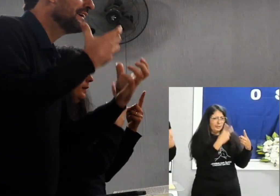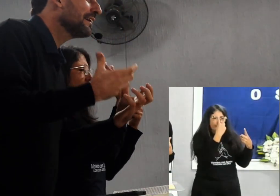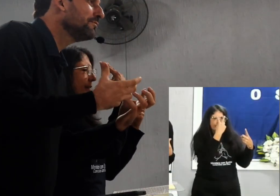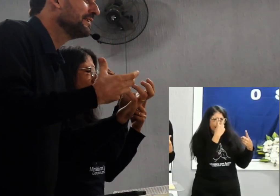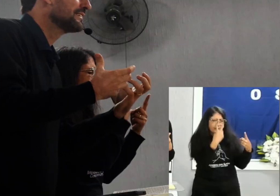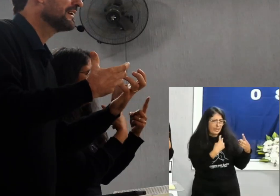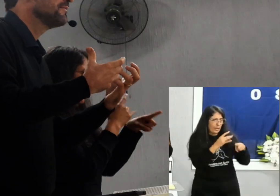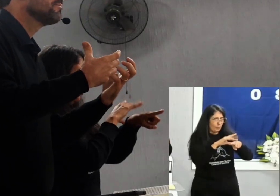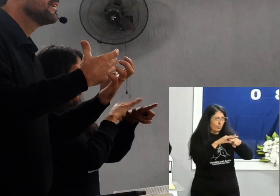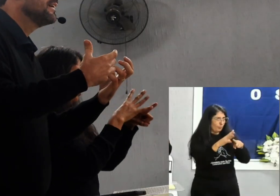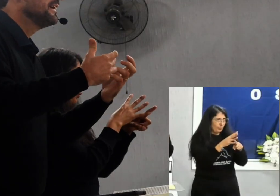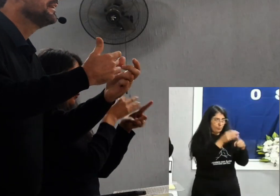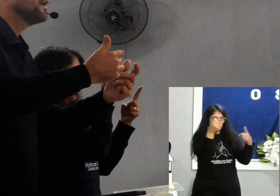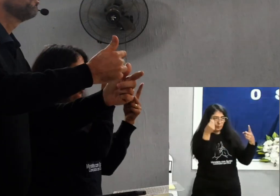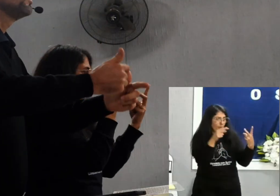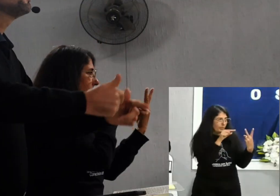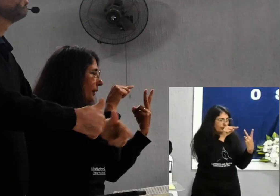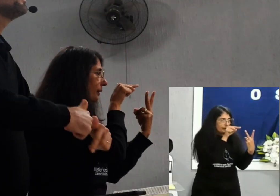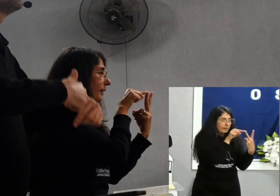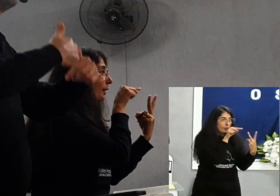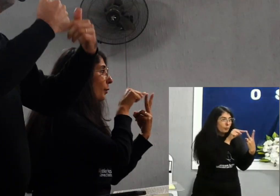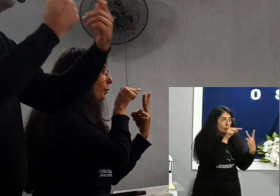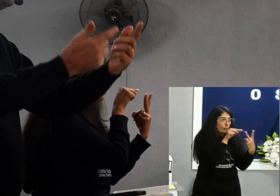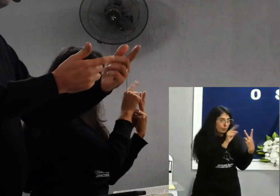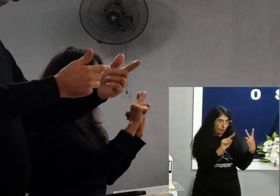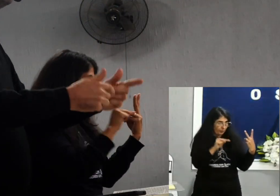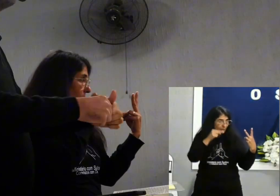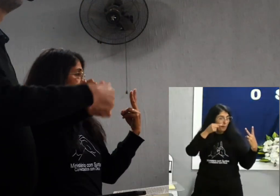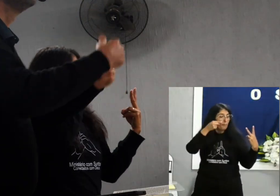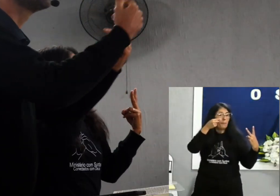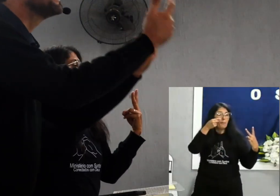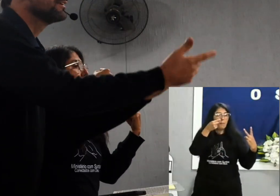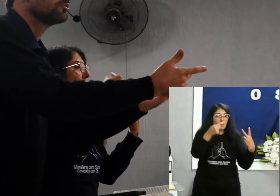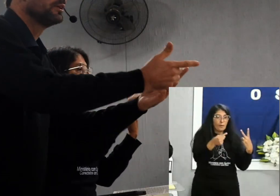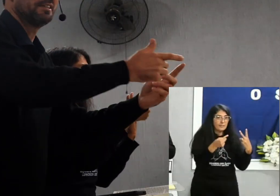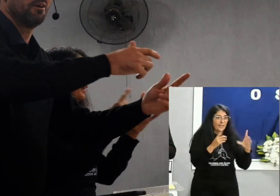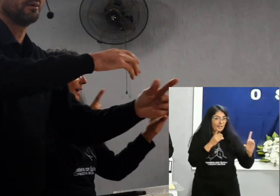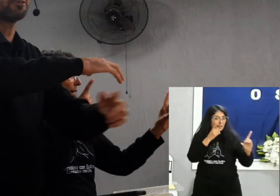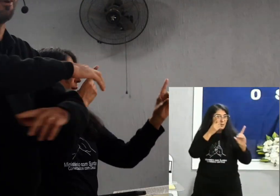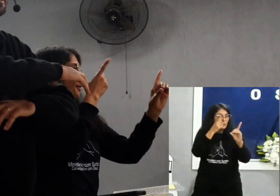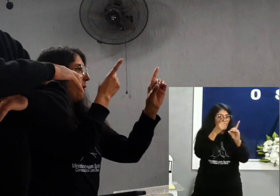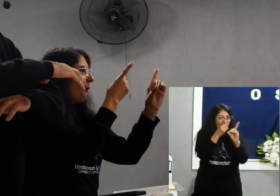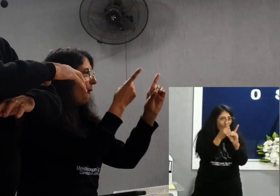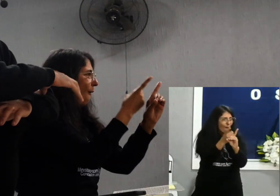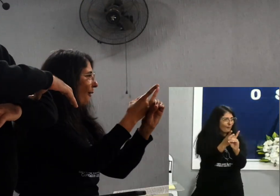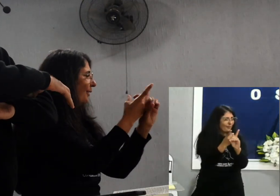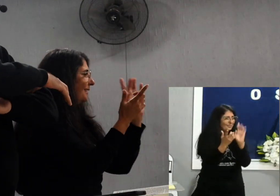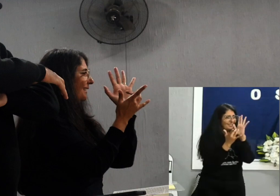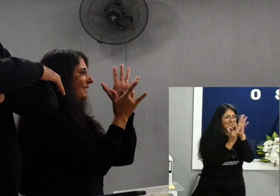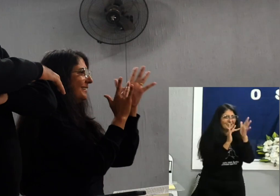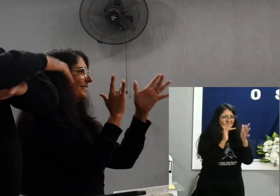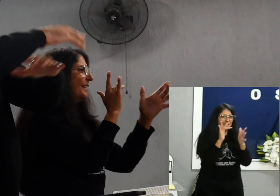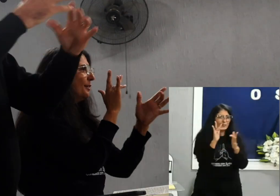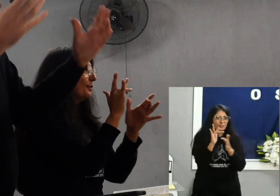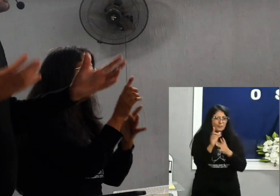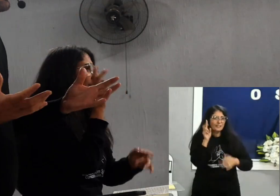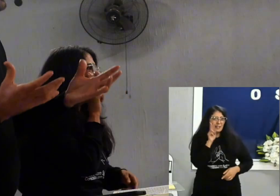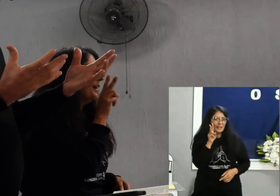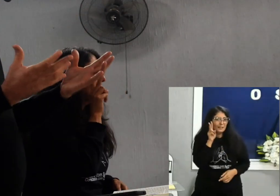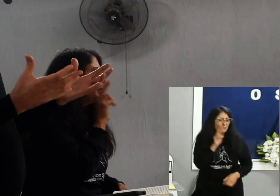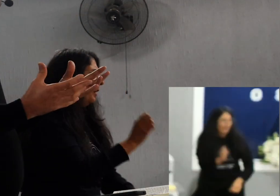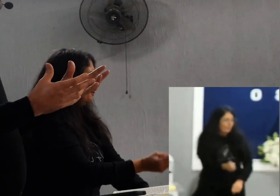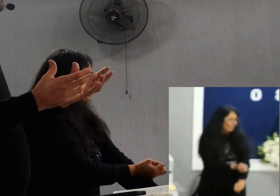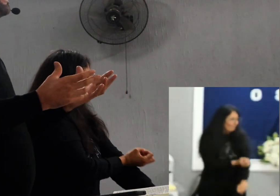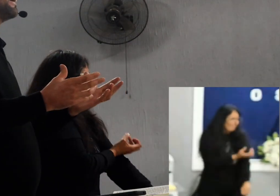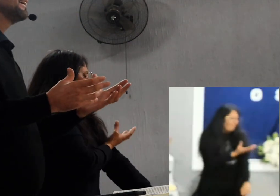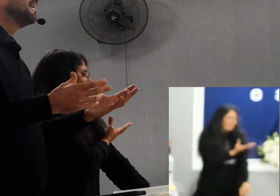cura da cegueira física. E depois, posteriormente, quando ele encontra Jesus, e é uma história assim, e ali a história é emocionante, não